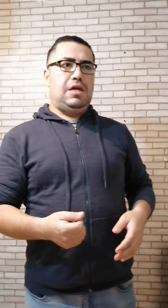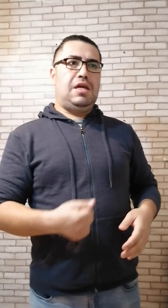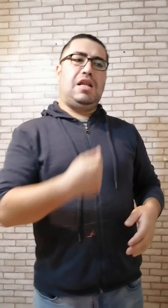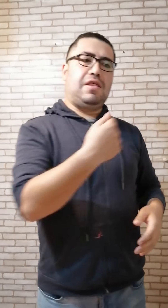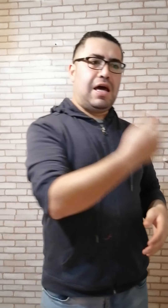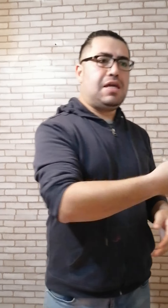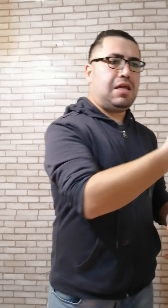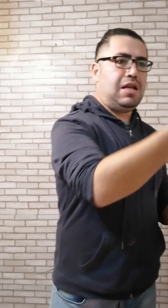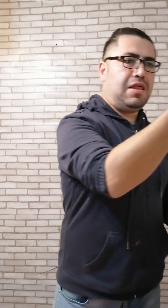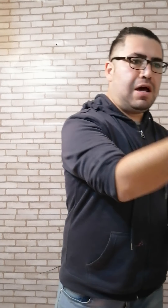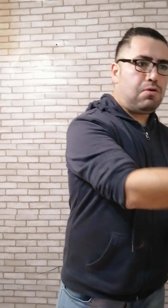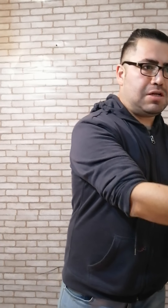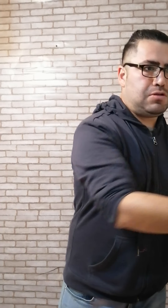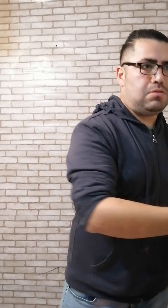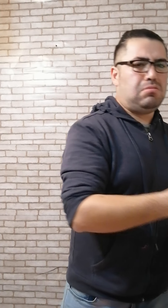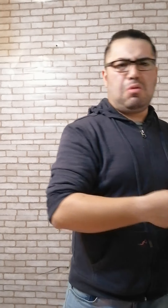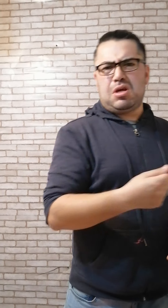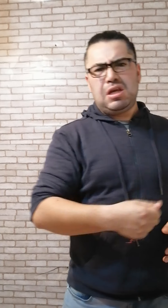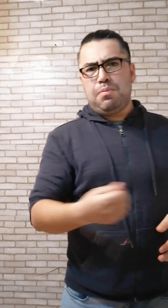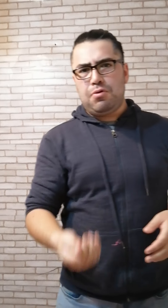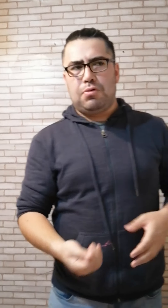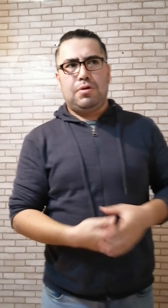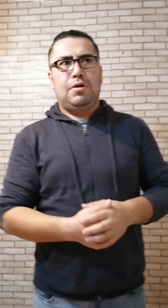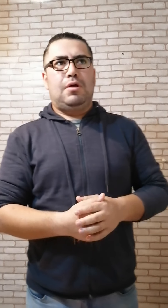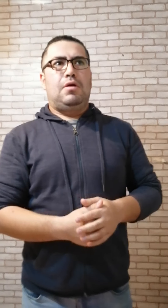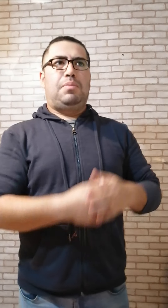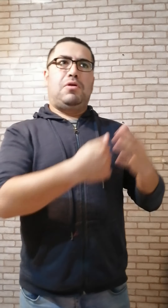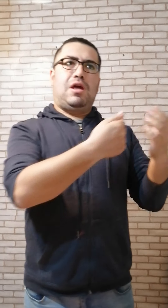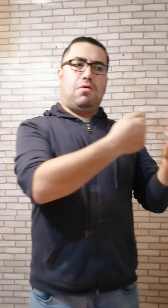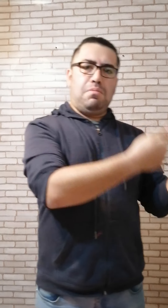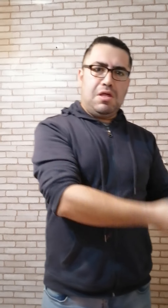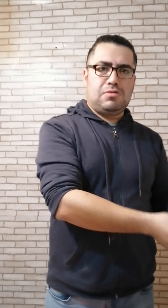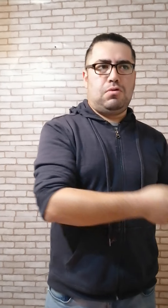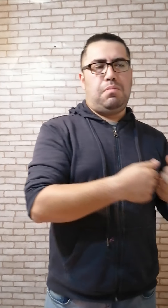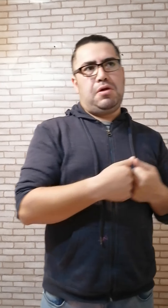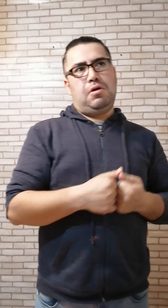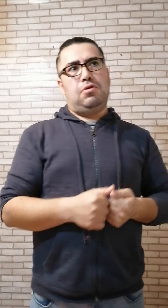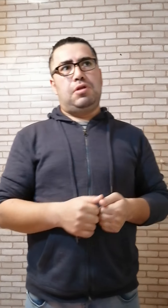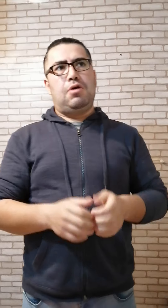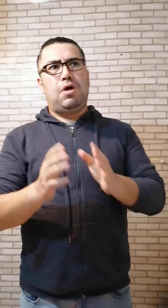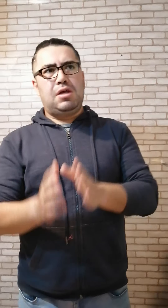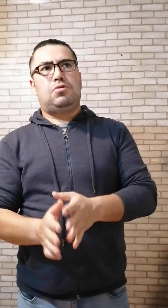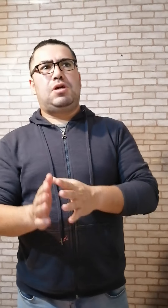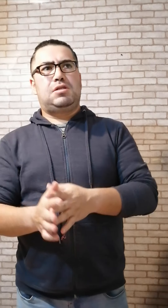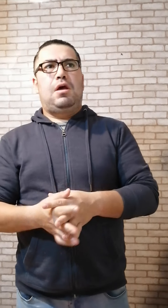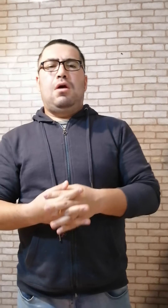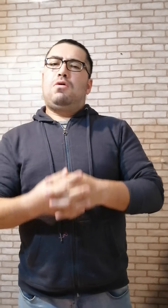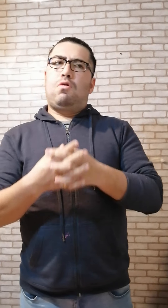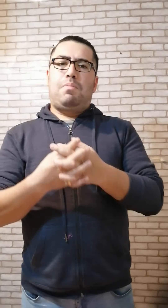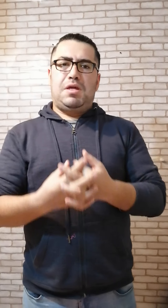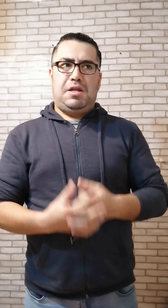le da ya y le da a colación aunque sea poco pero le convida a su compañero que no trabajo eso es compañerismo